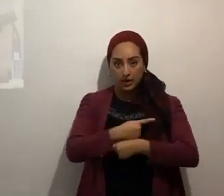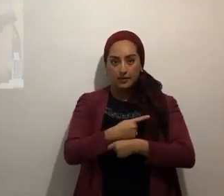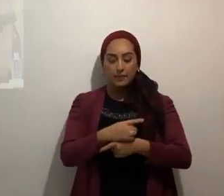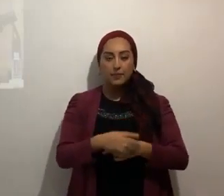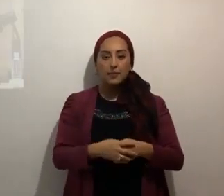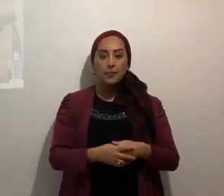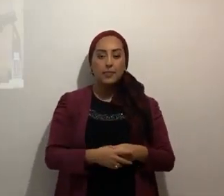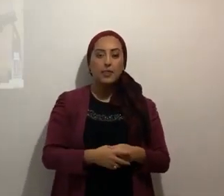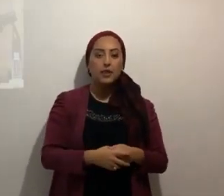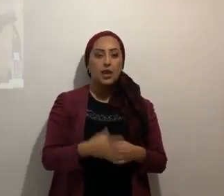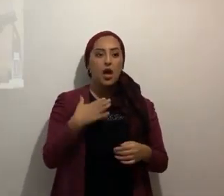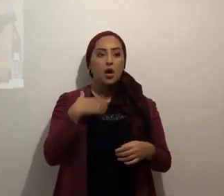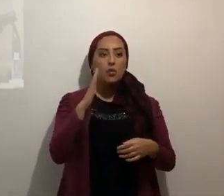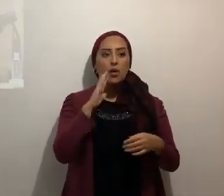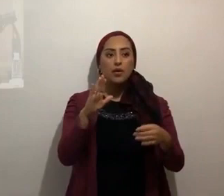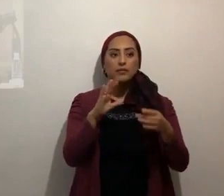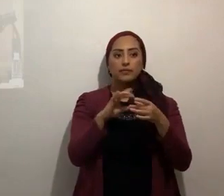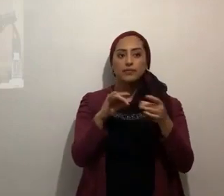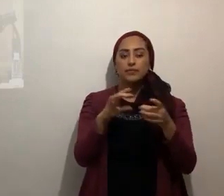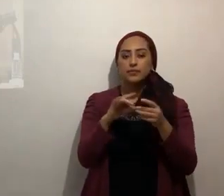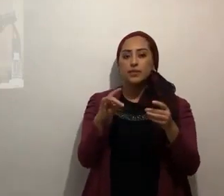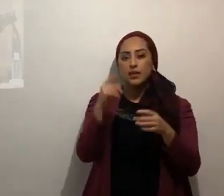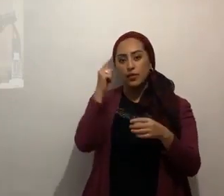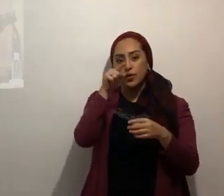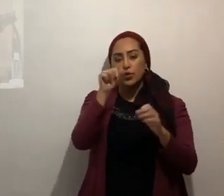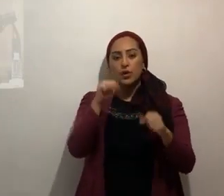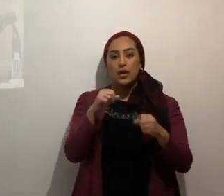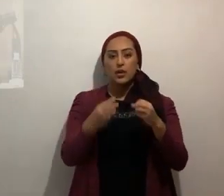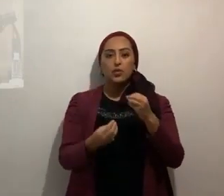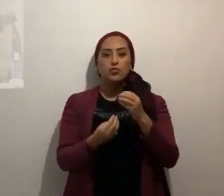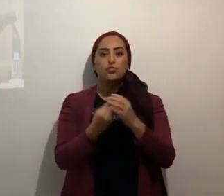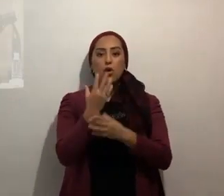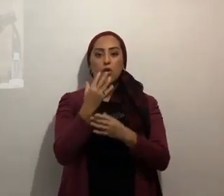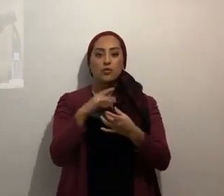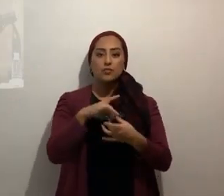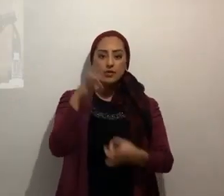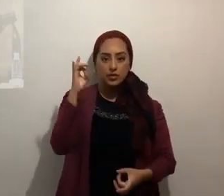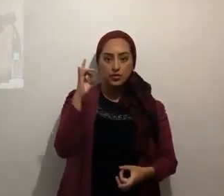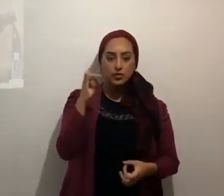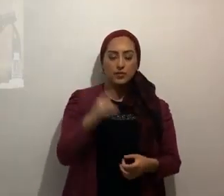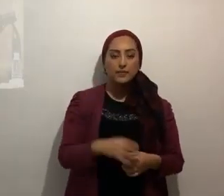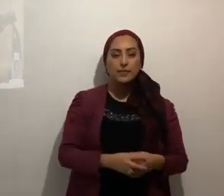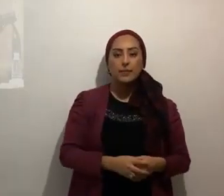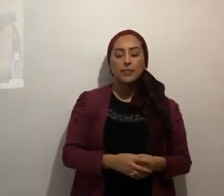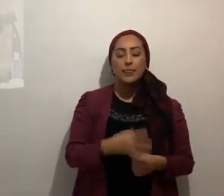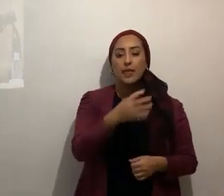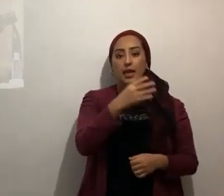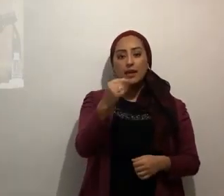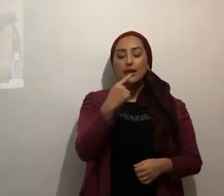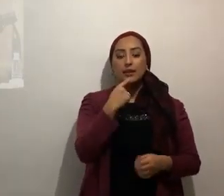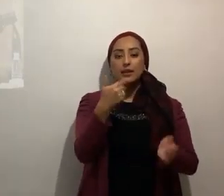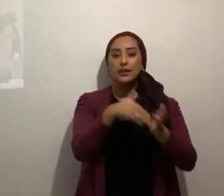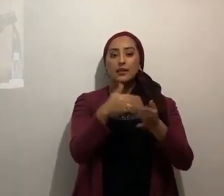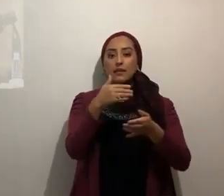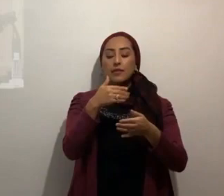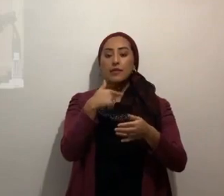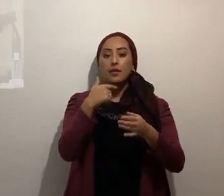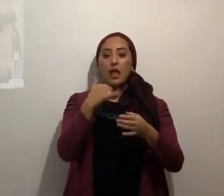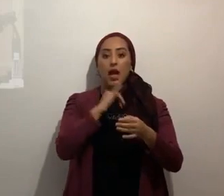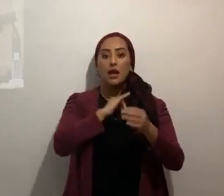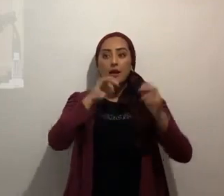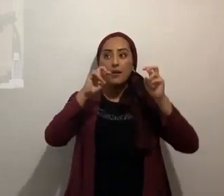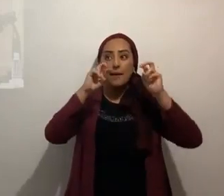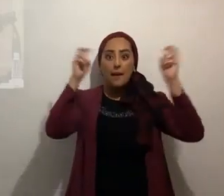número, voy a hablar de cosas para que tú crezcas espiritualmente. Y repito, las rectas que yo